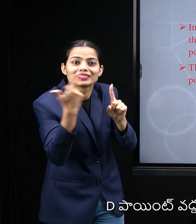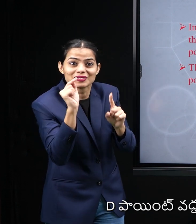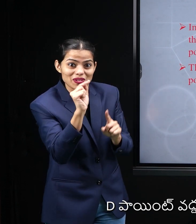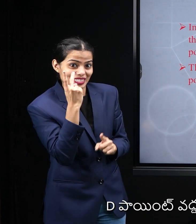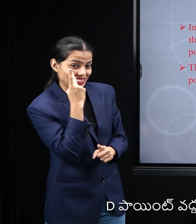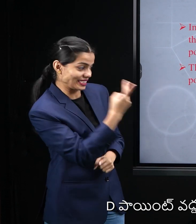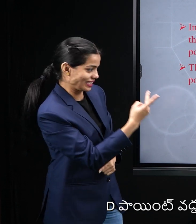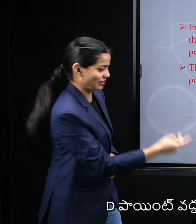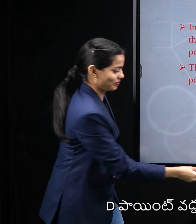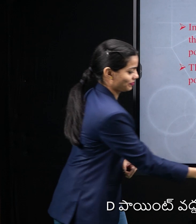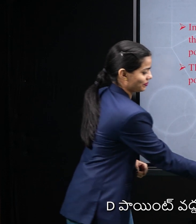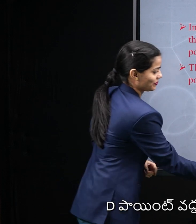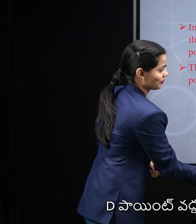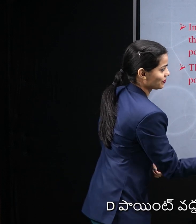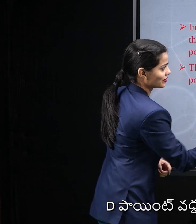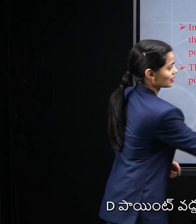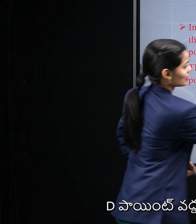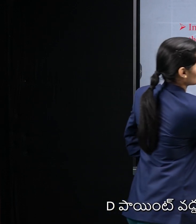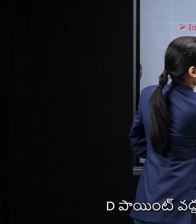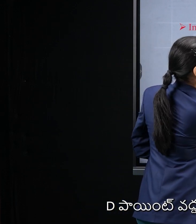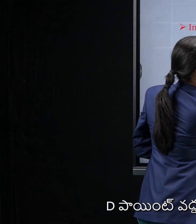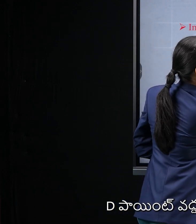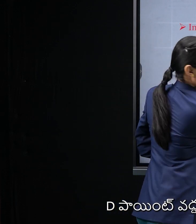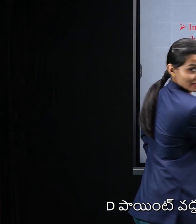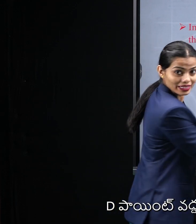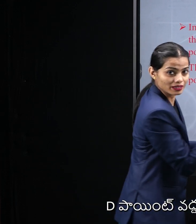AB చేత ఉపసంహరించబడిన కోణం.